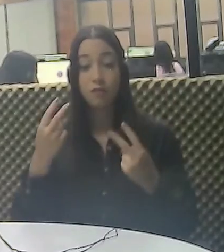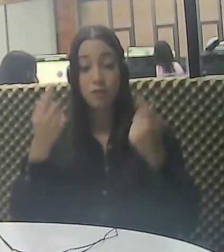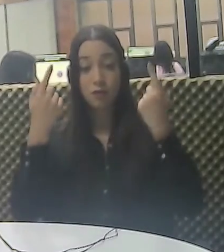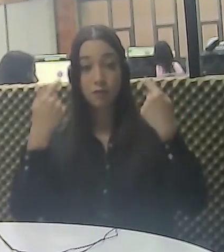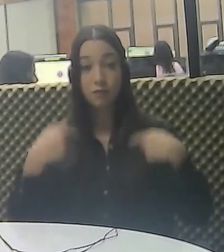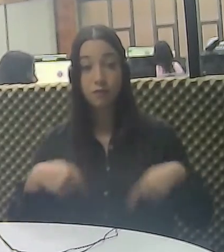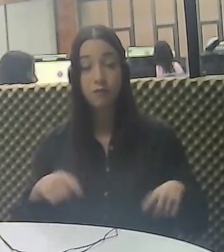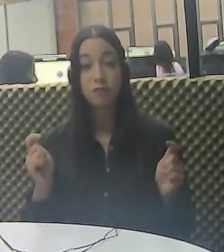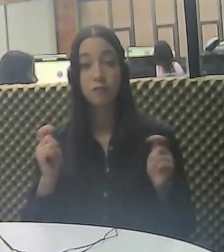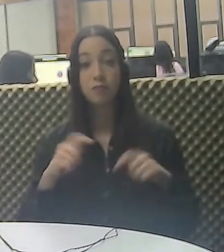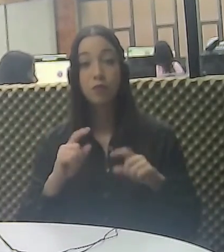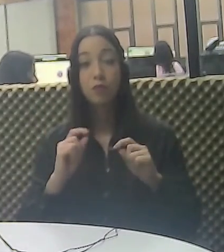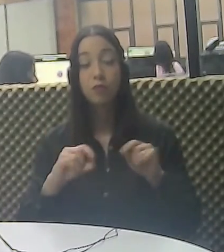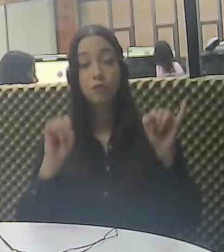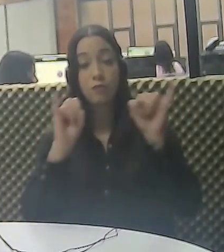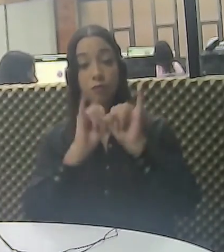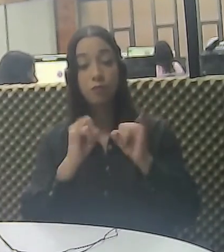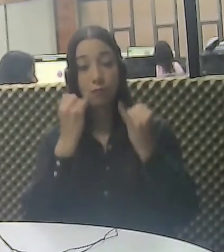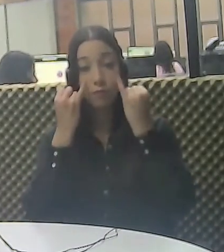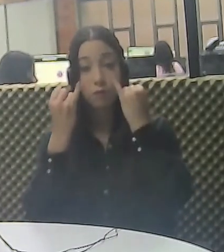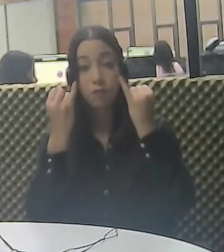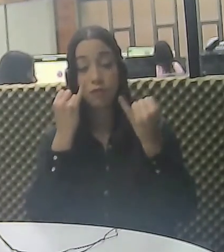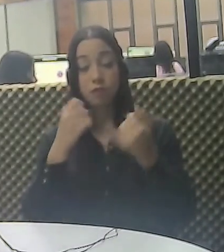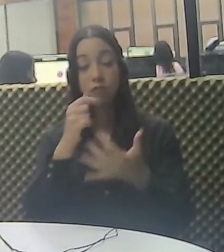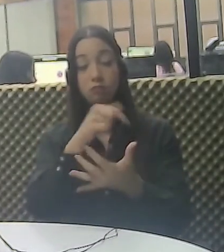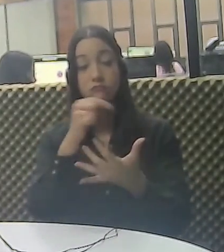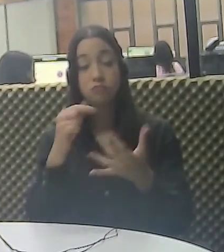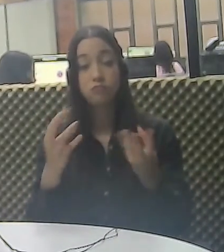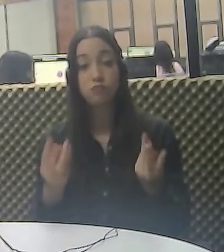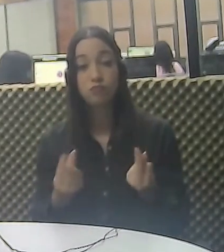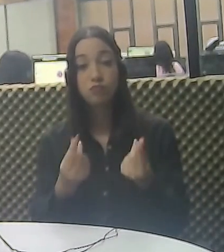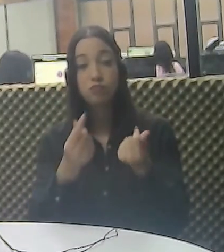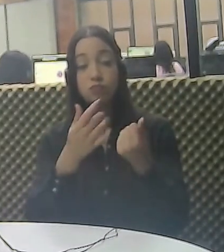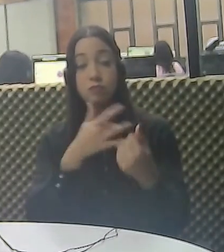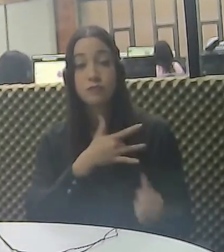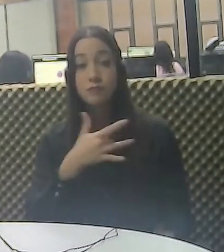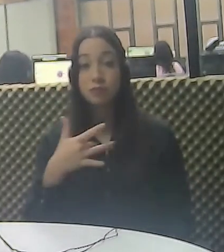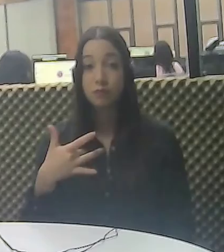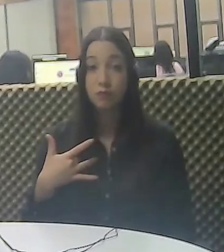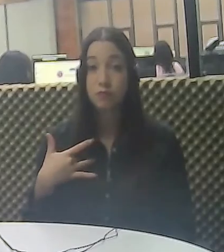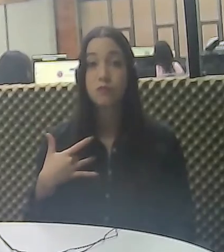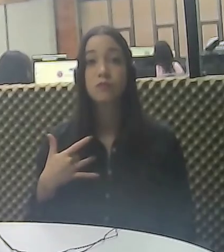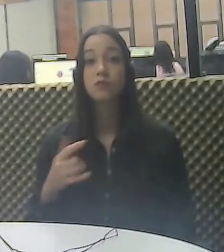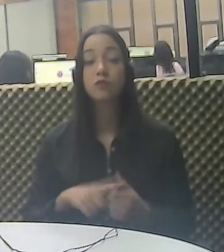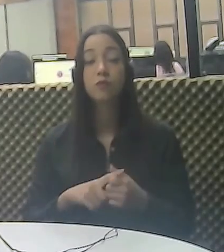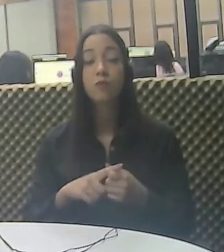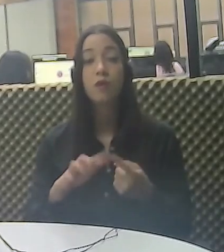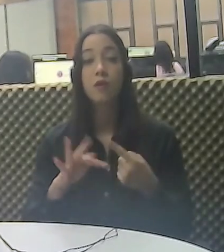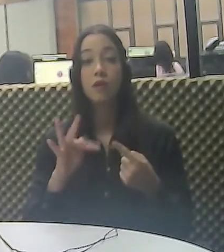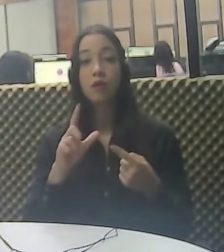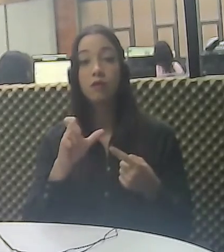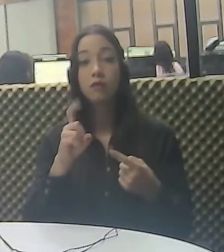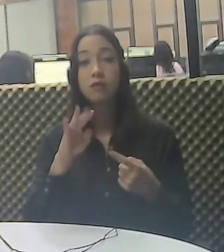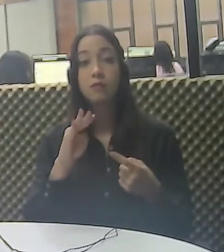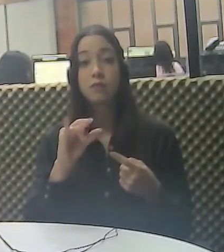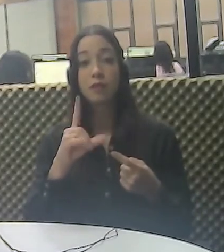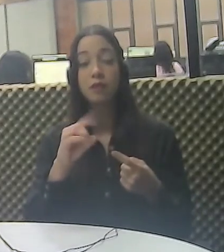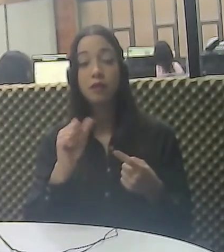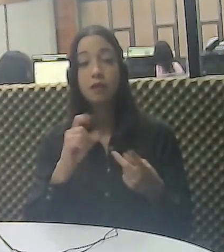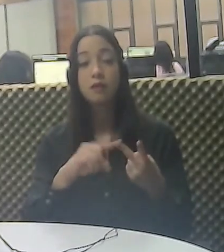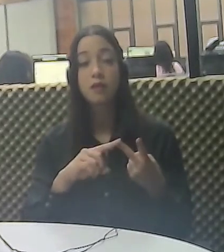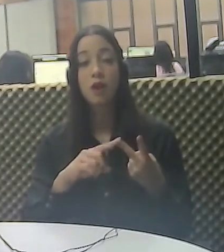capaz de levantar dados referentes a diversos aspectos da Saúde como flexibilidade percentual de gordura